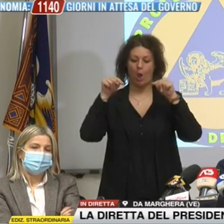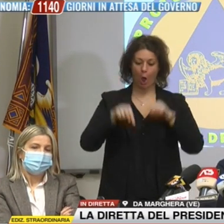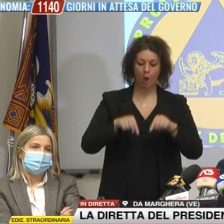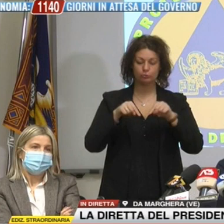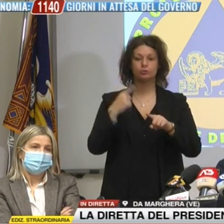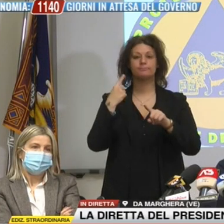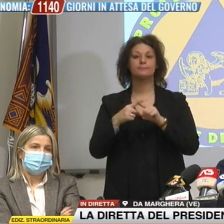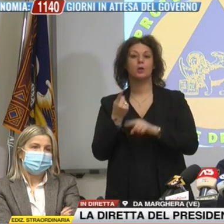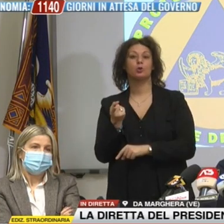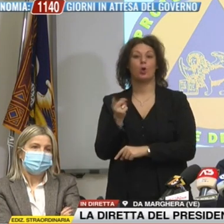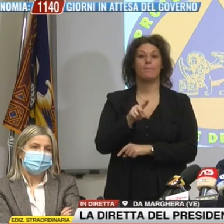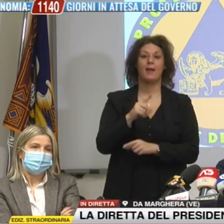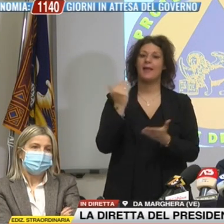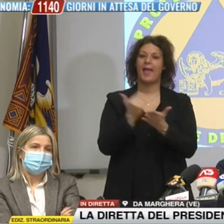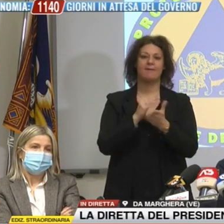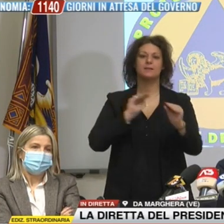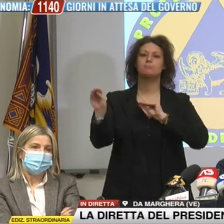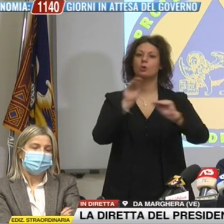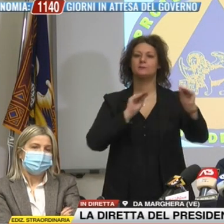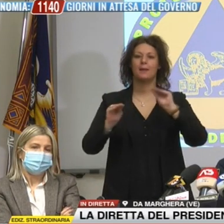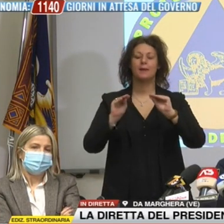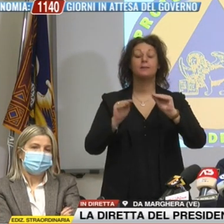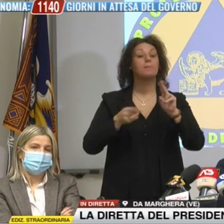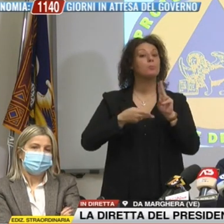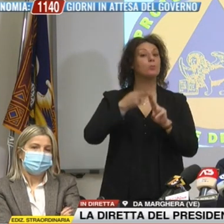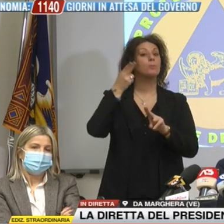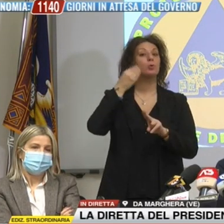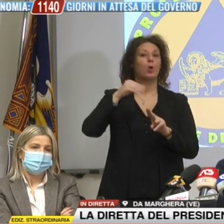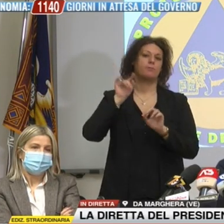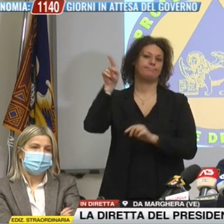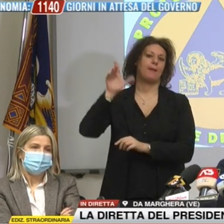e in modo particolare nelle zone di montagna.